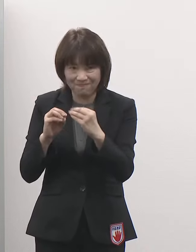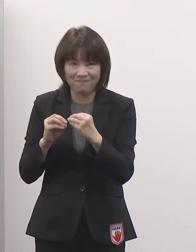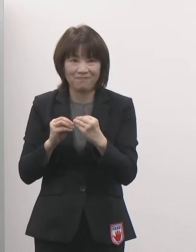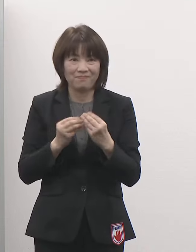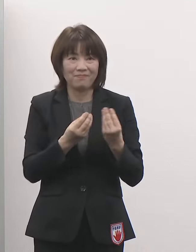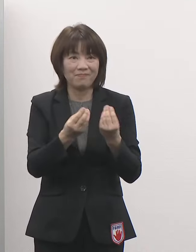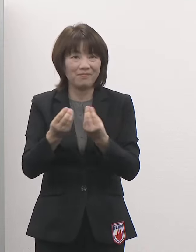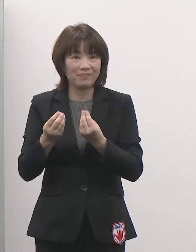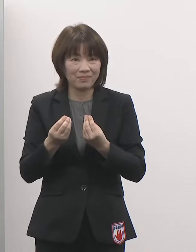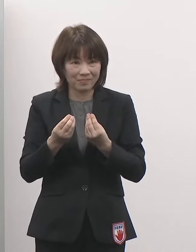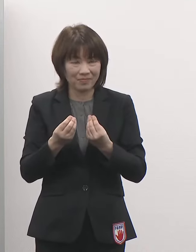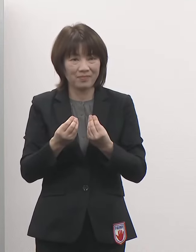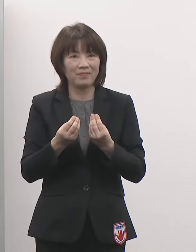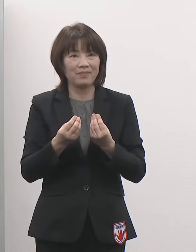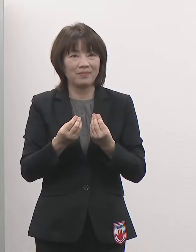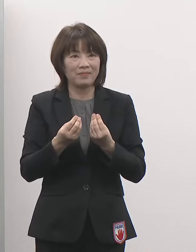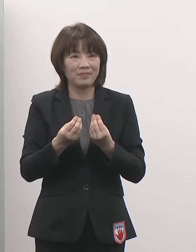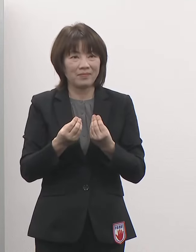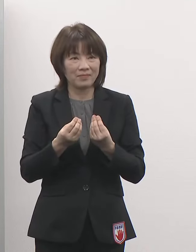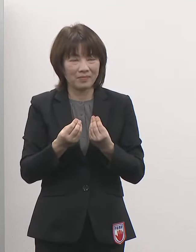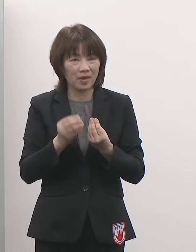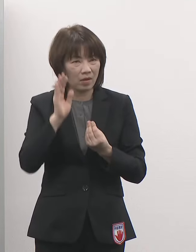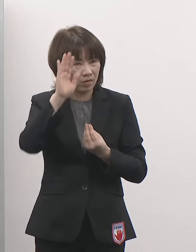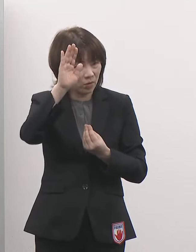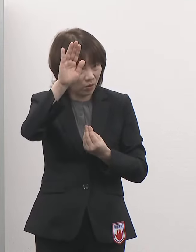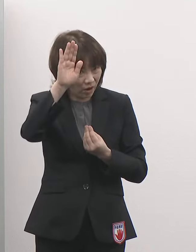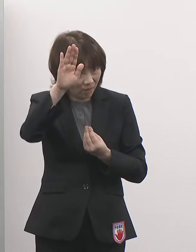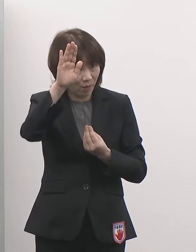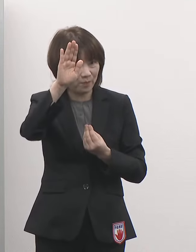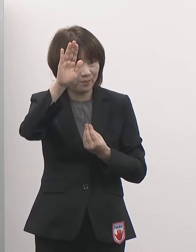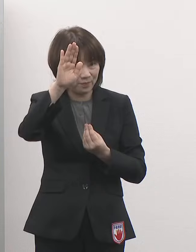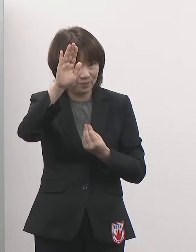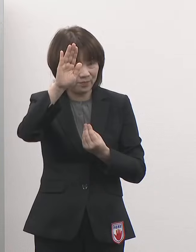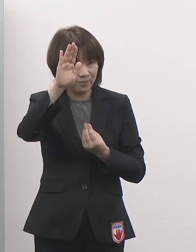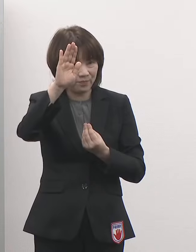ですね、その長も、末永く、